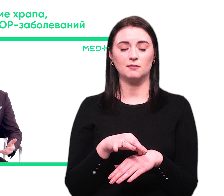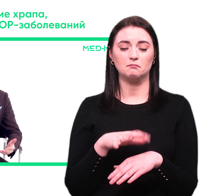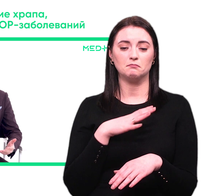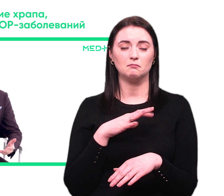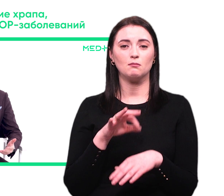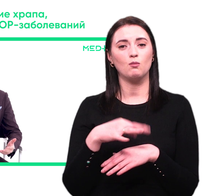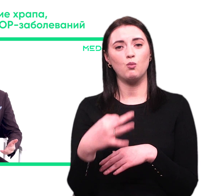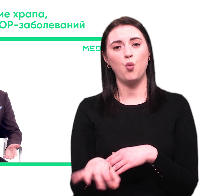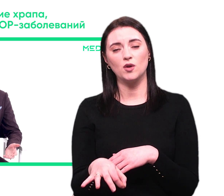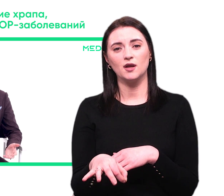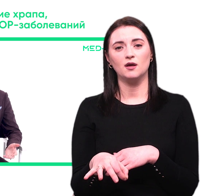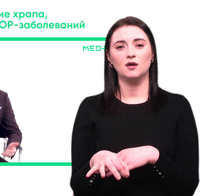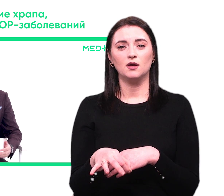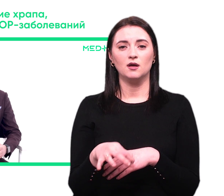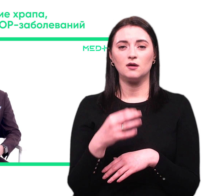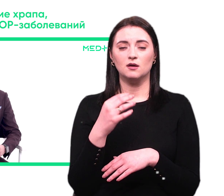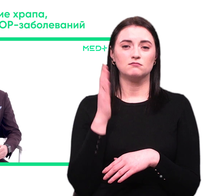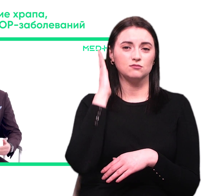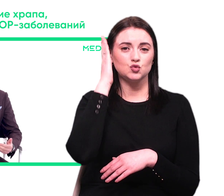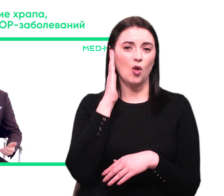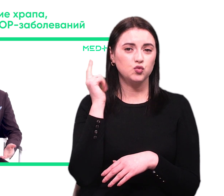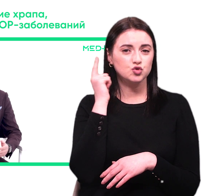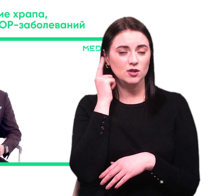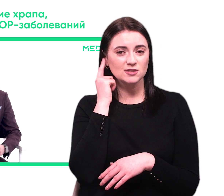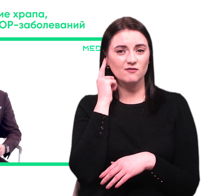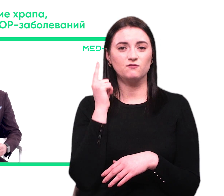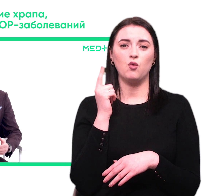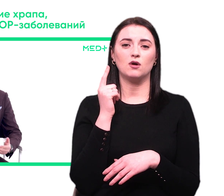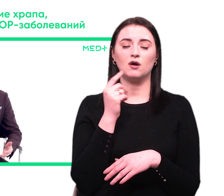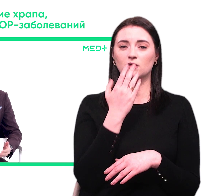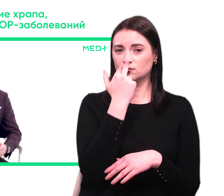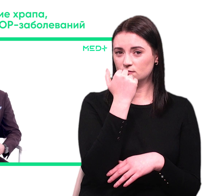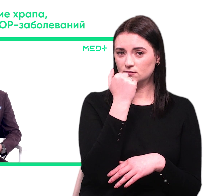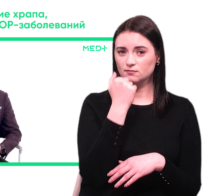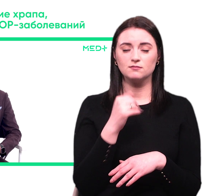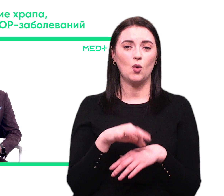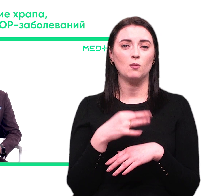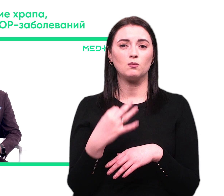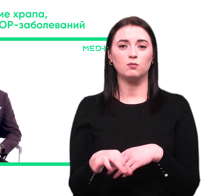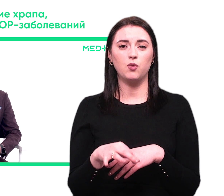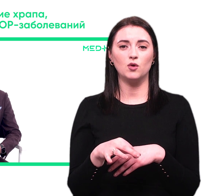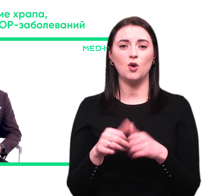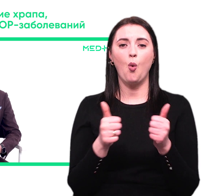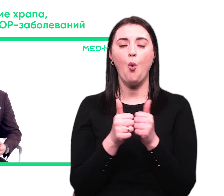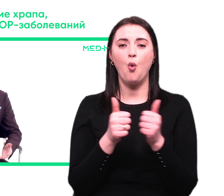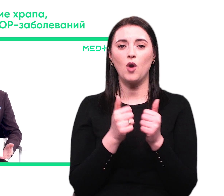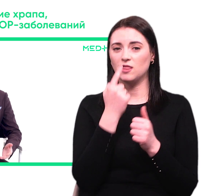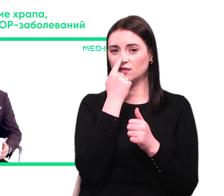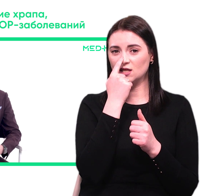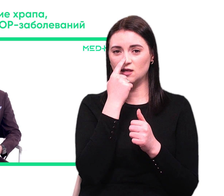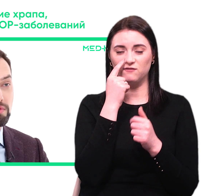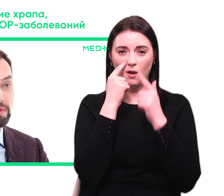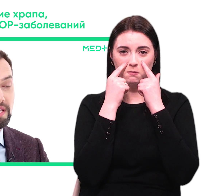боль, заложенность в ухе, например, выделение из носа, боль в области околоносовых пазух, боль в